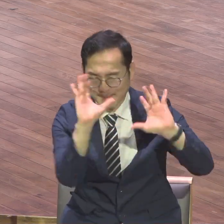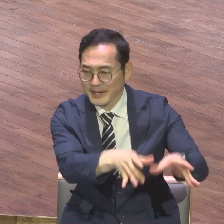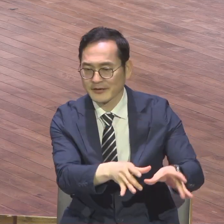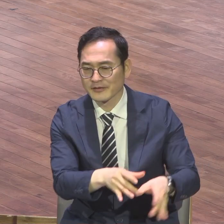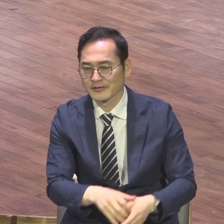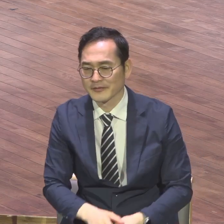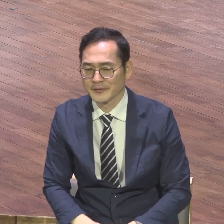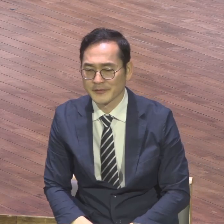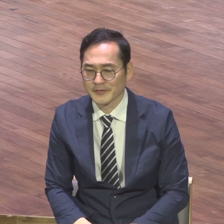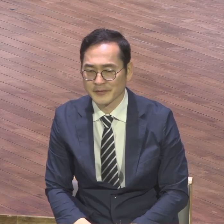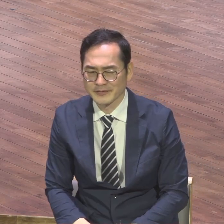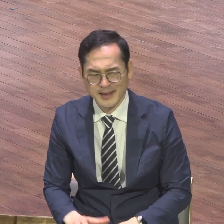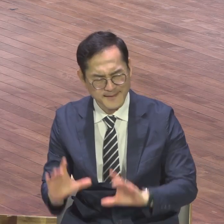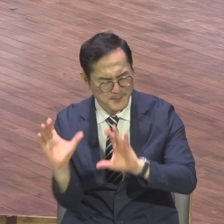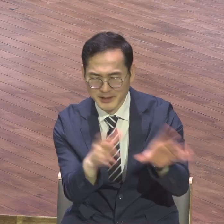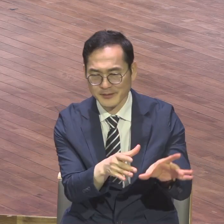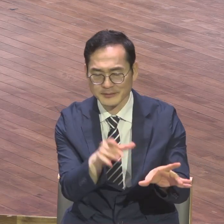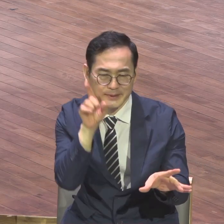맡겼어요.